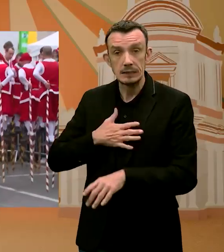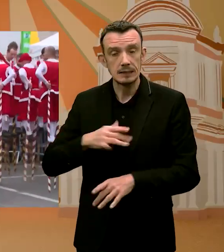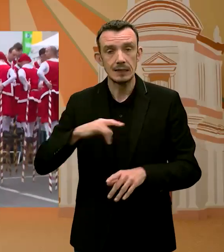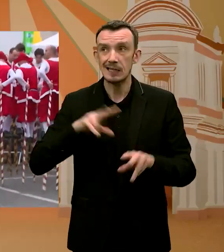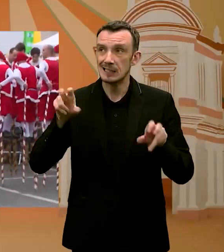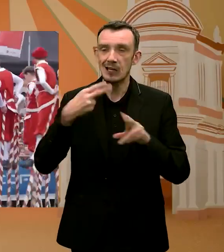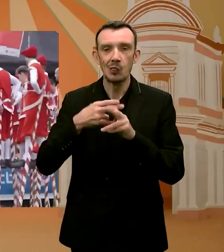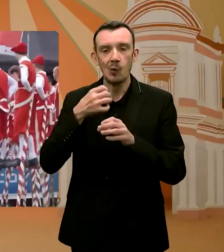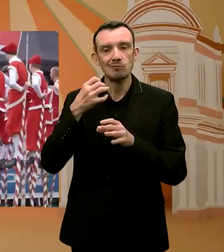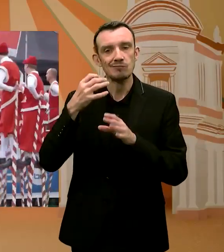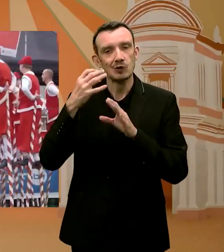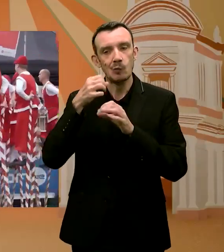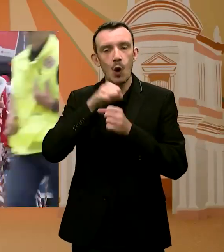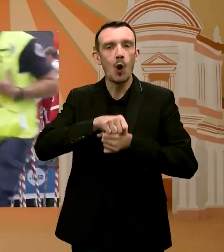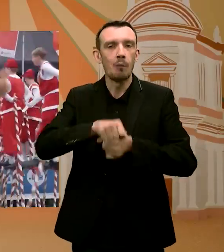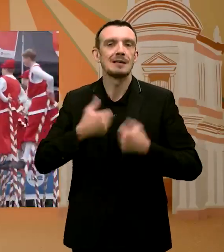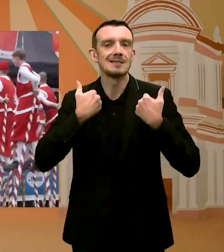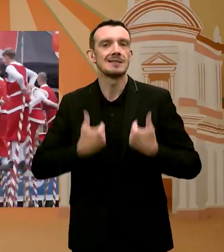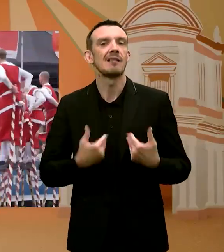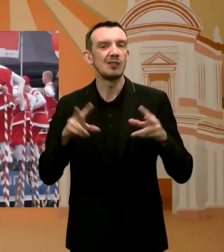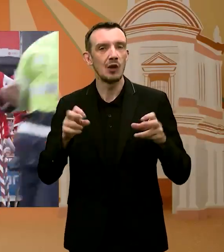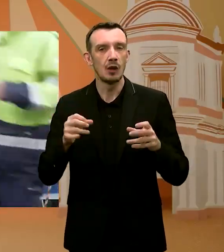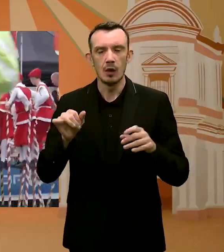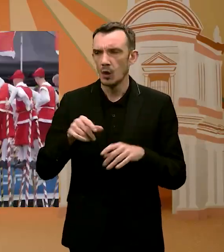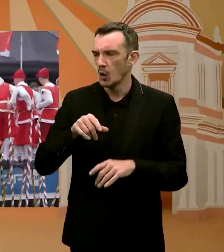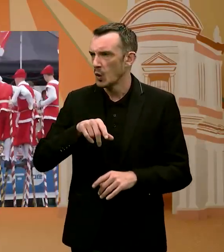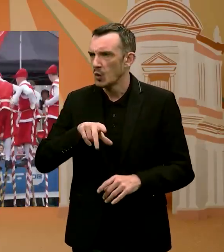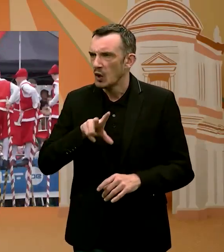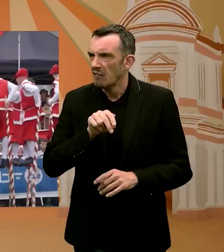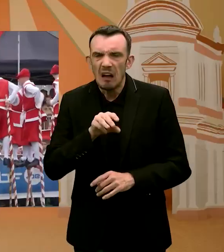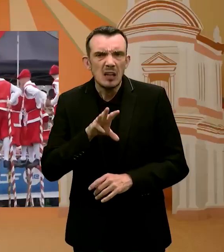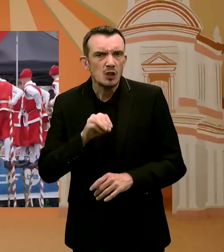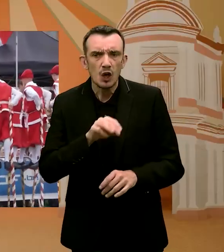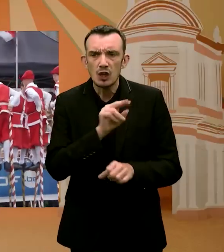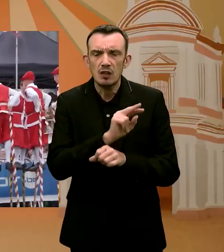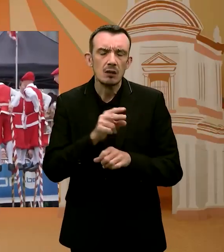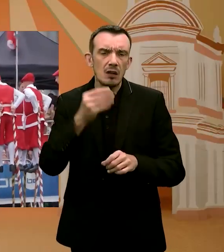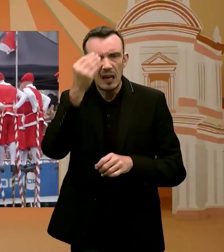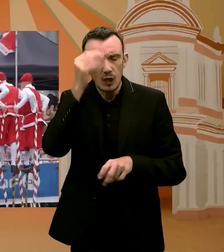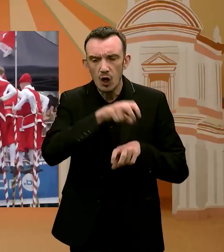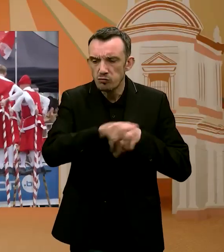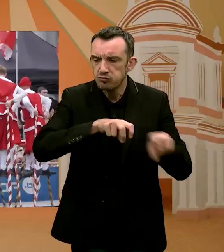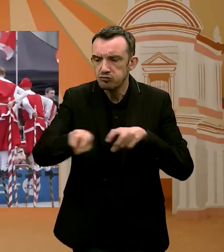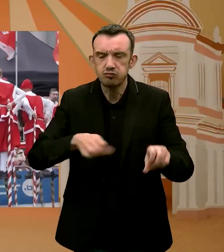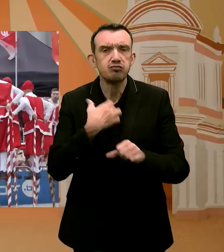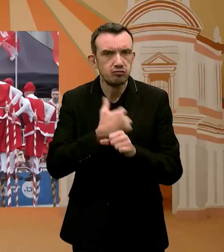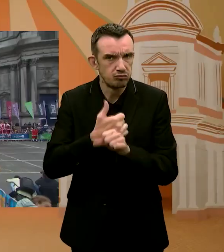boulot incroyable, ils font plusieurs dizaines de visites par an. Ils vont dans les écoles, ils font une explication sur